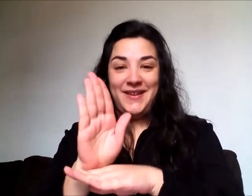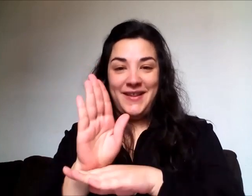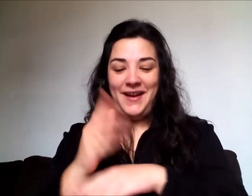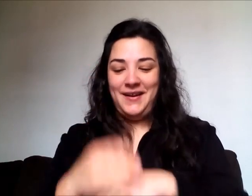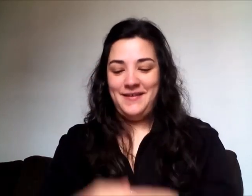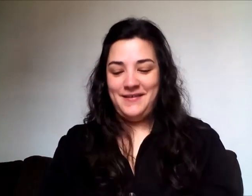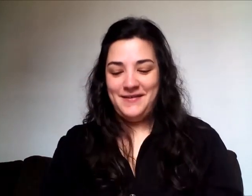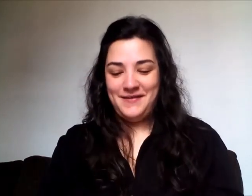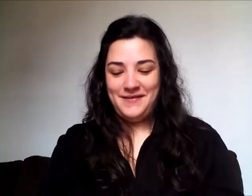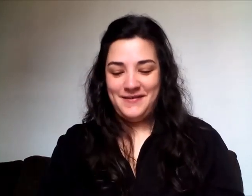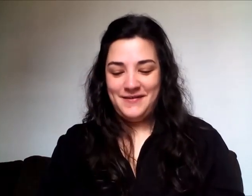Presentar.